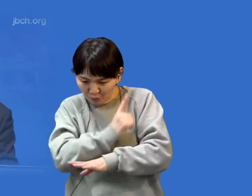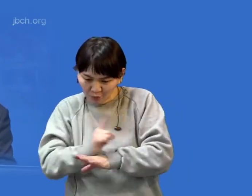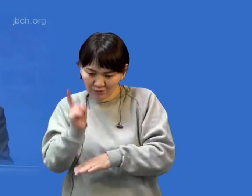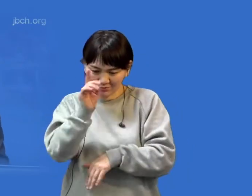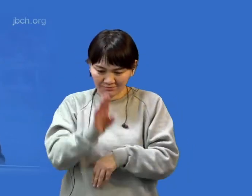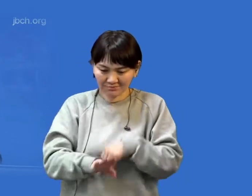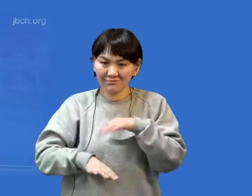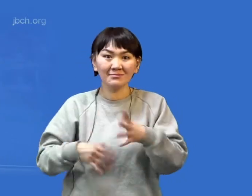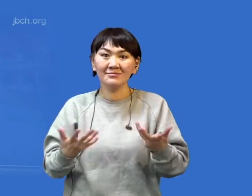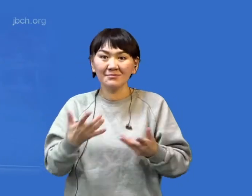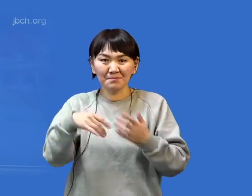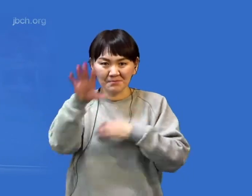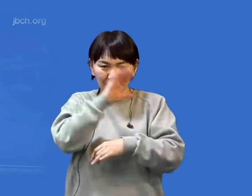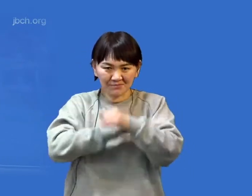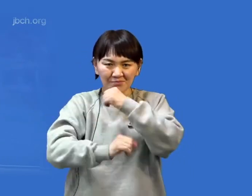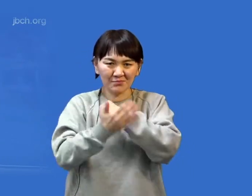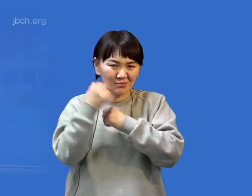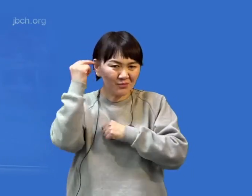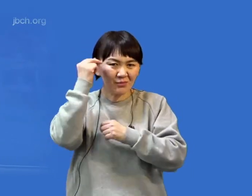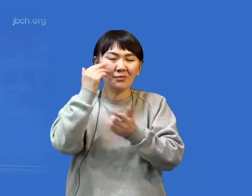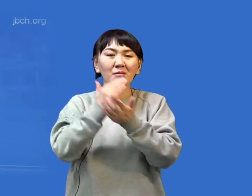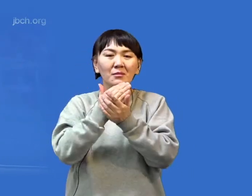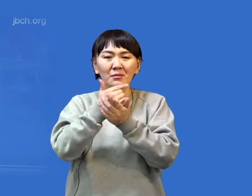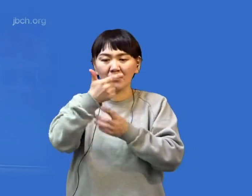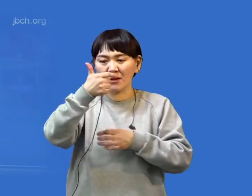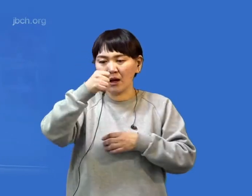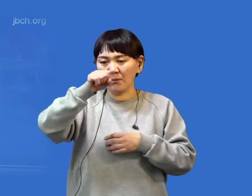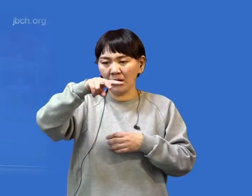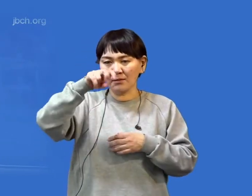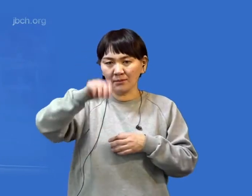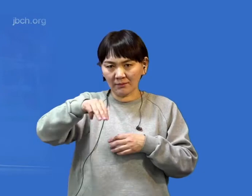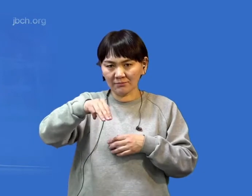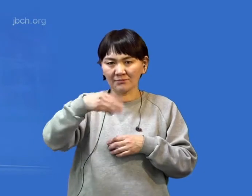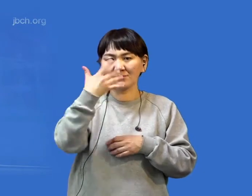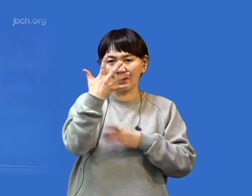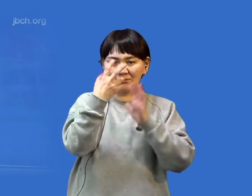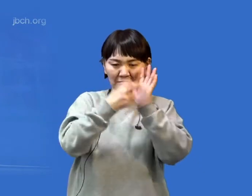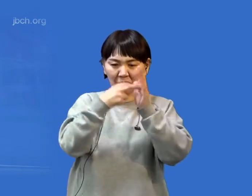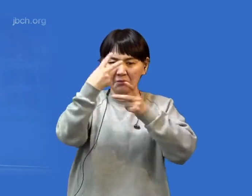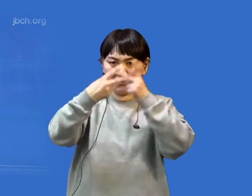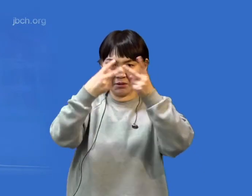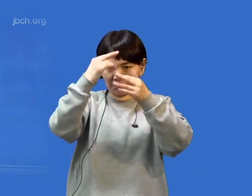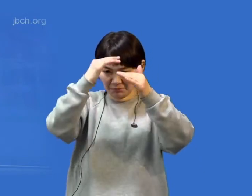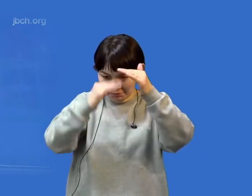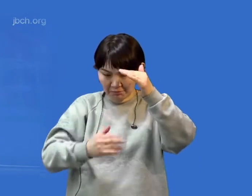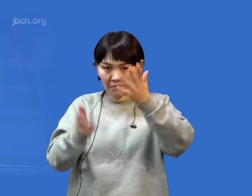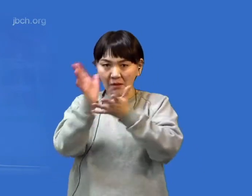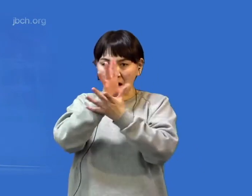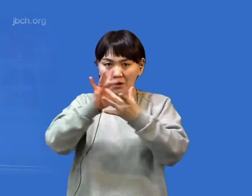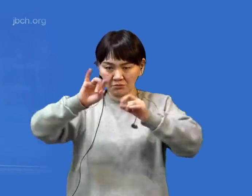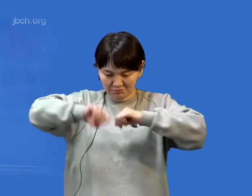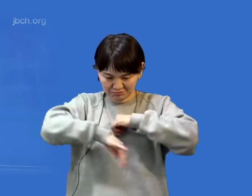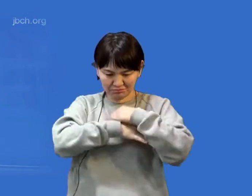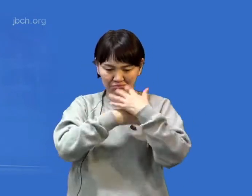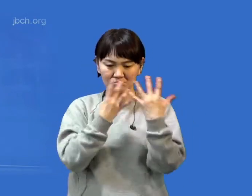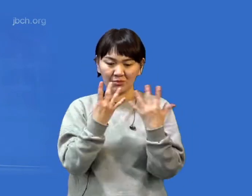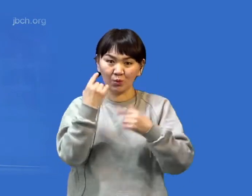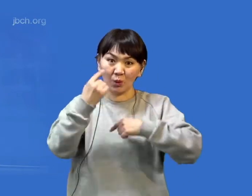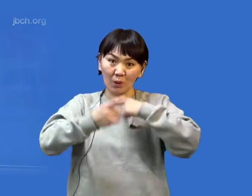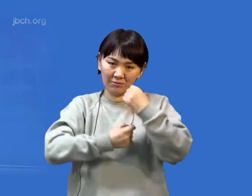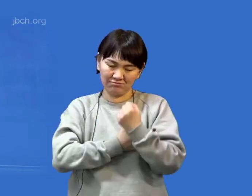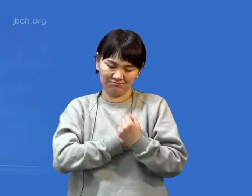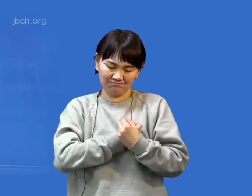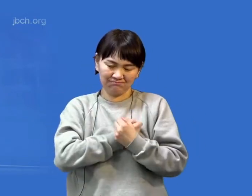донд бид өхний сурж байгаа Галаад 5-ын 22-оос ахуулан гарч байгаачлан ариун сүнсний үр жимсийг ургуулдаг байна.